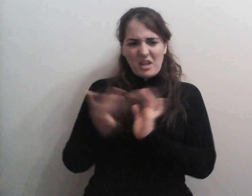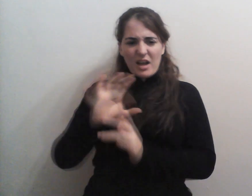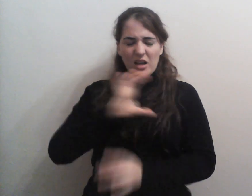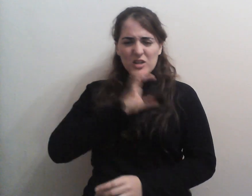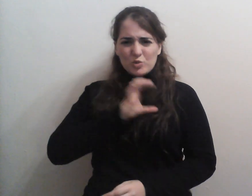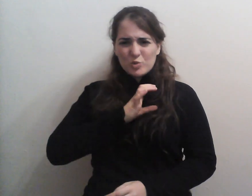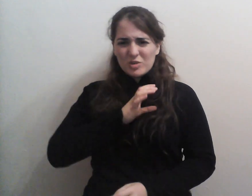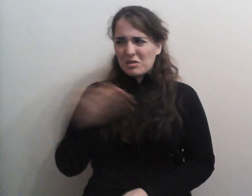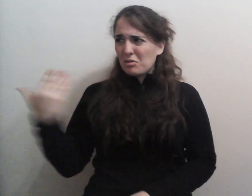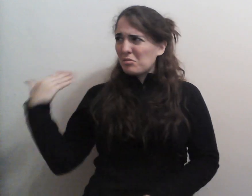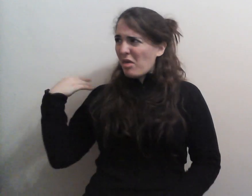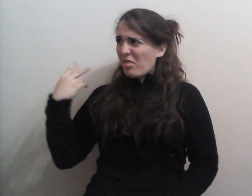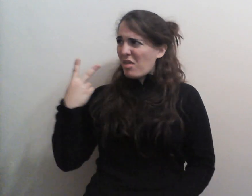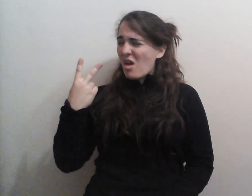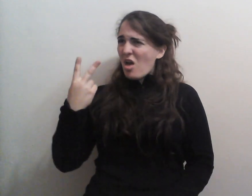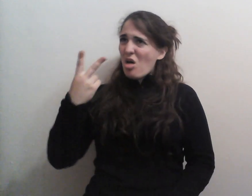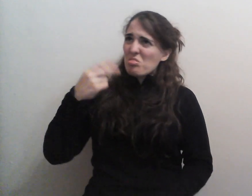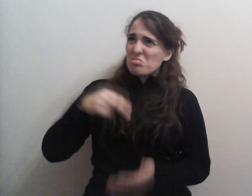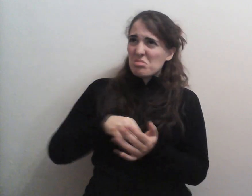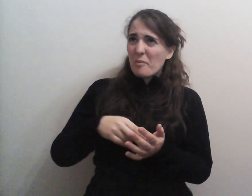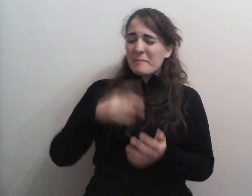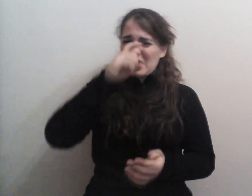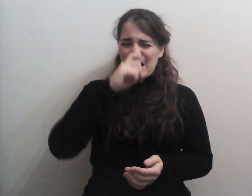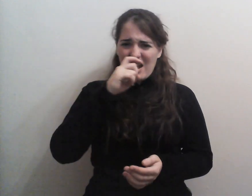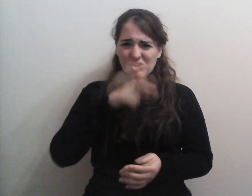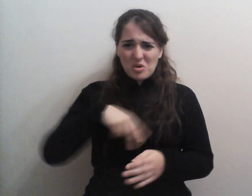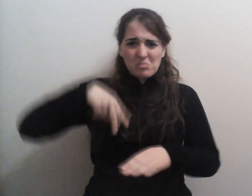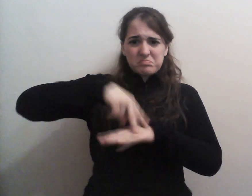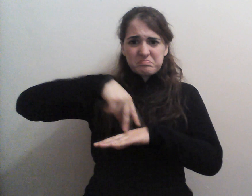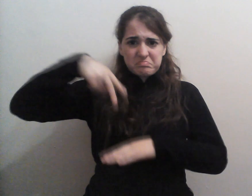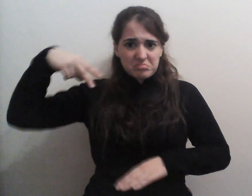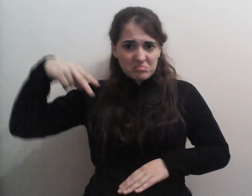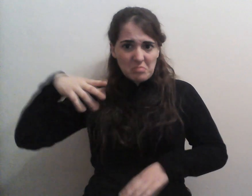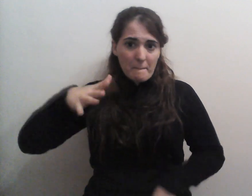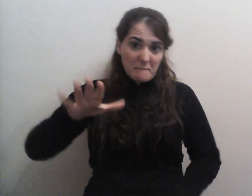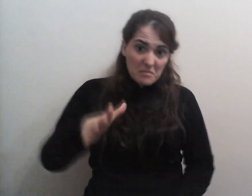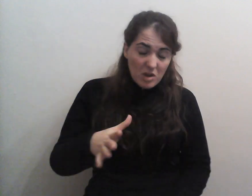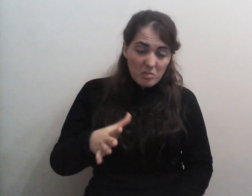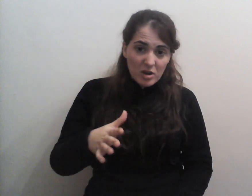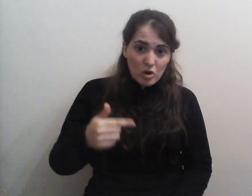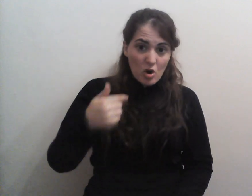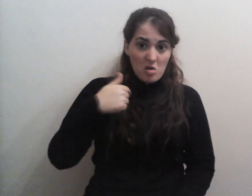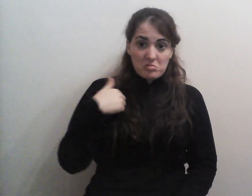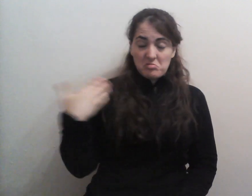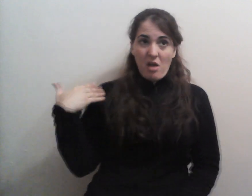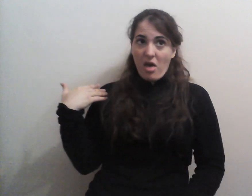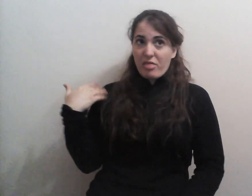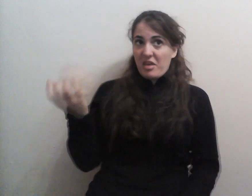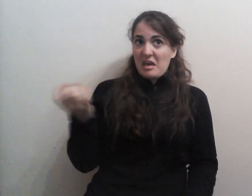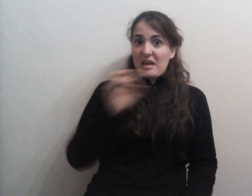hace 14. 15 años, y pues a lo mejor vosotros también, ¿no? 10 años, 5 años, todo diferente. ¿Qué